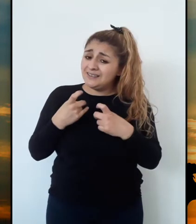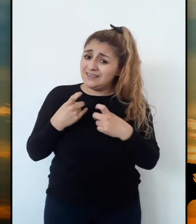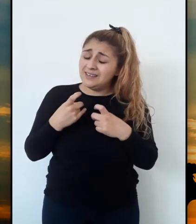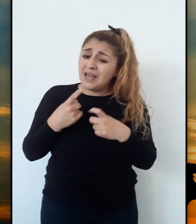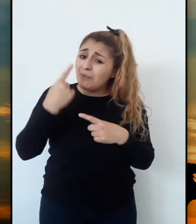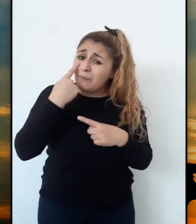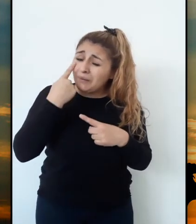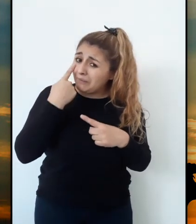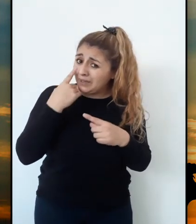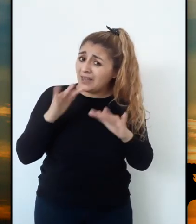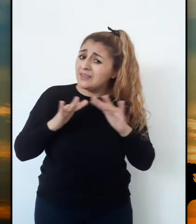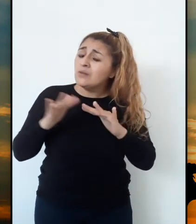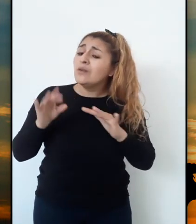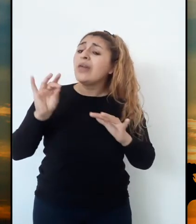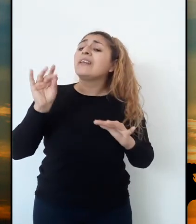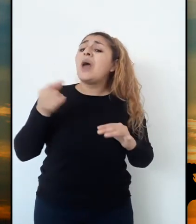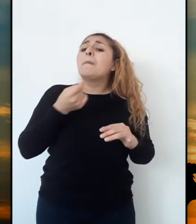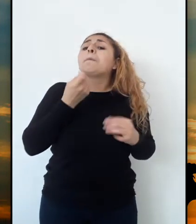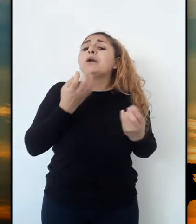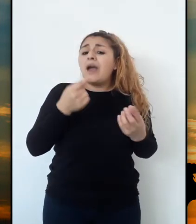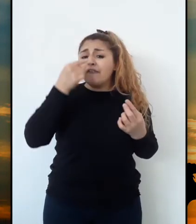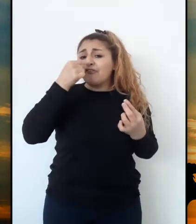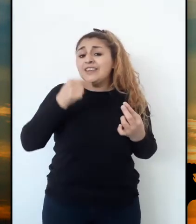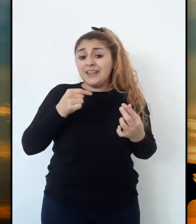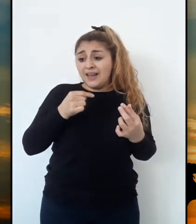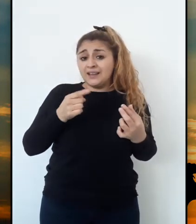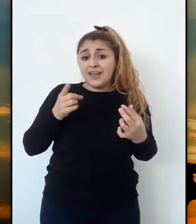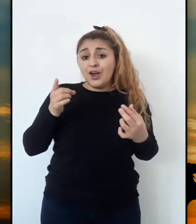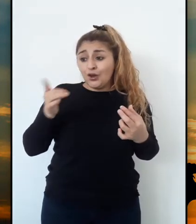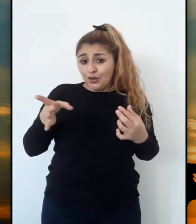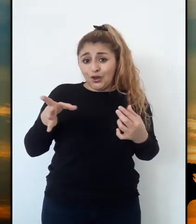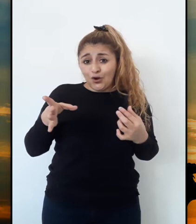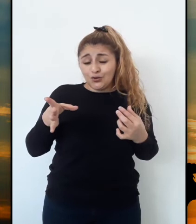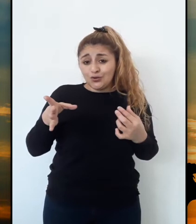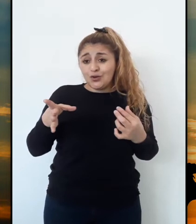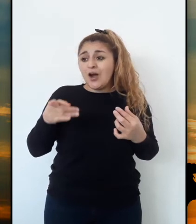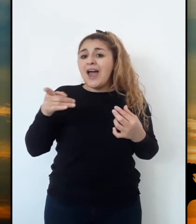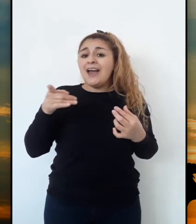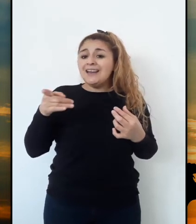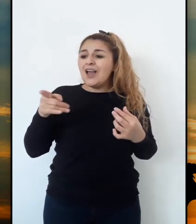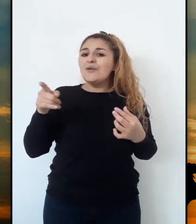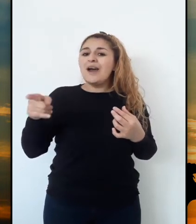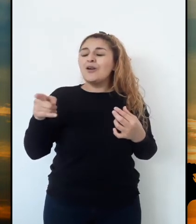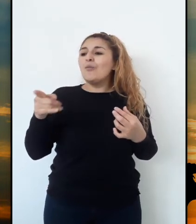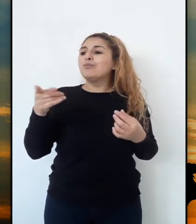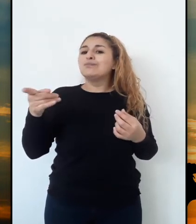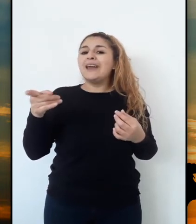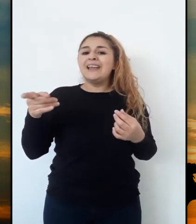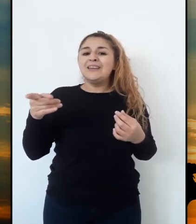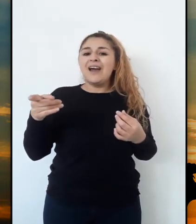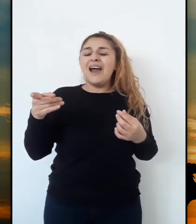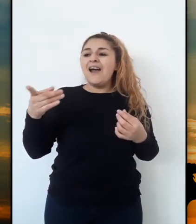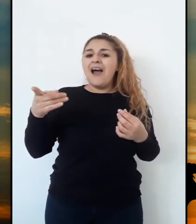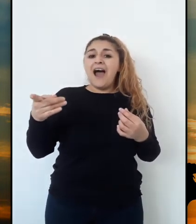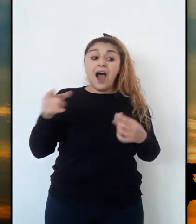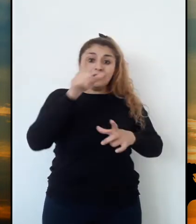Ce n'est pas vous qui sauverez le peuple nombreux. No serán ustedes que salvarán al pueblo, a un pueblo numeroso. Mais celui qui